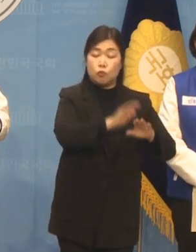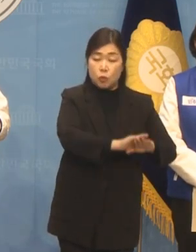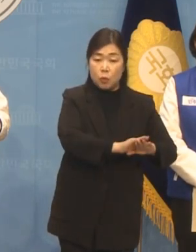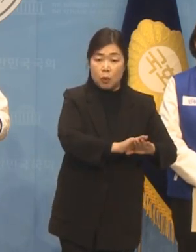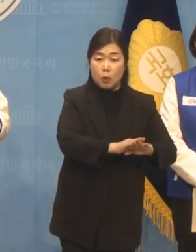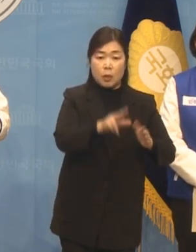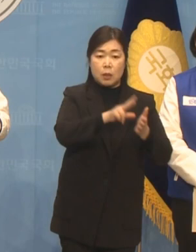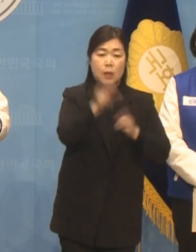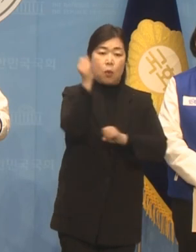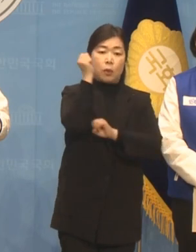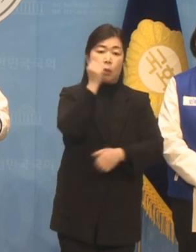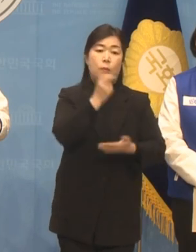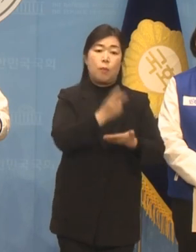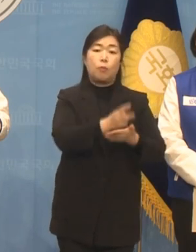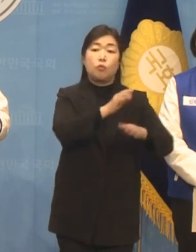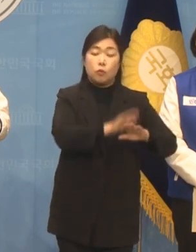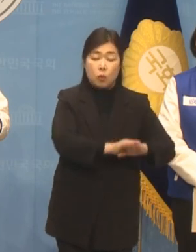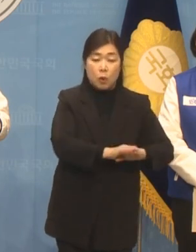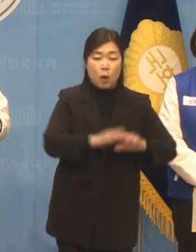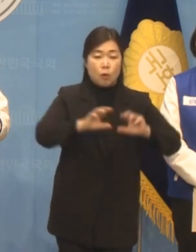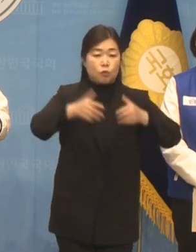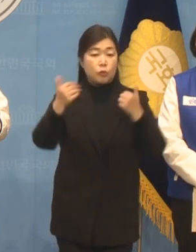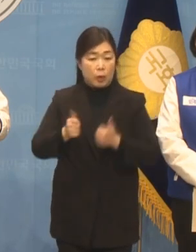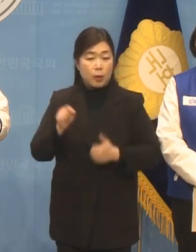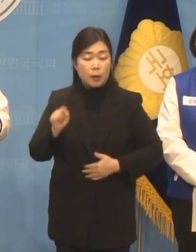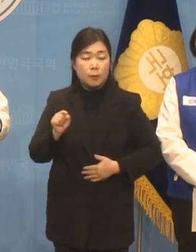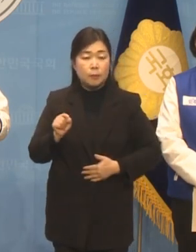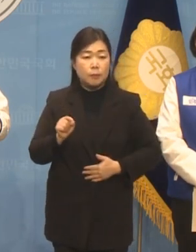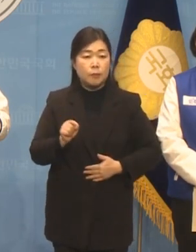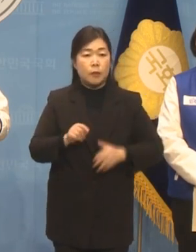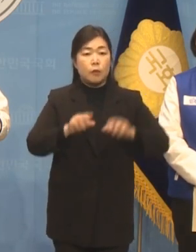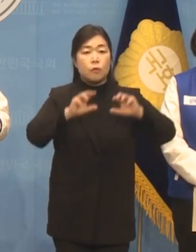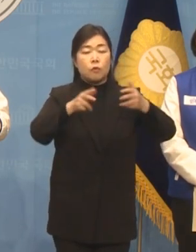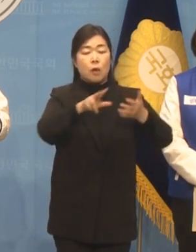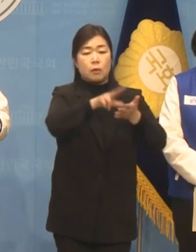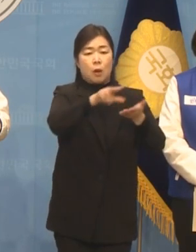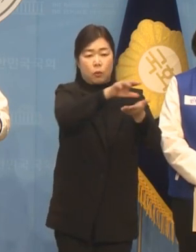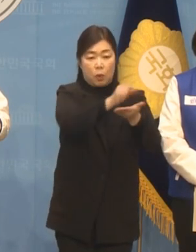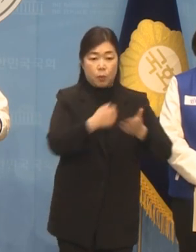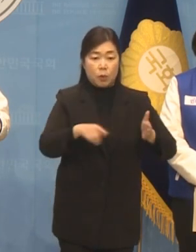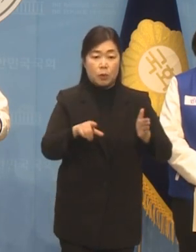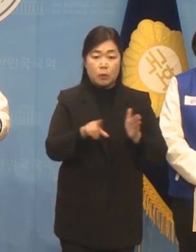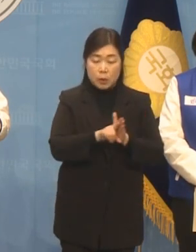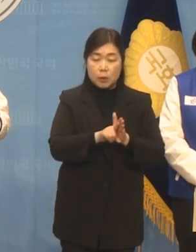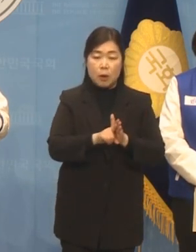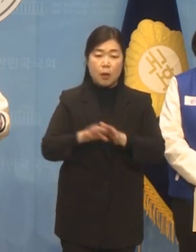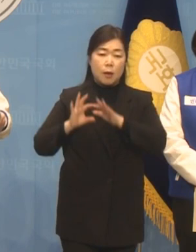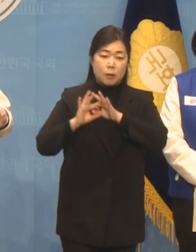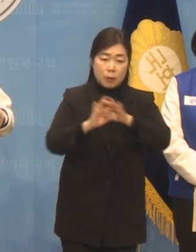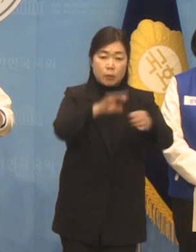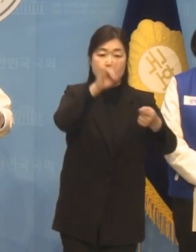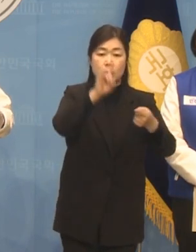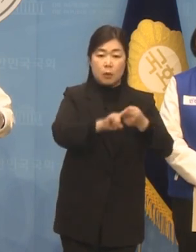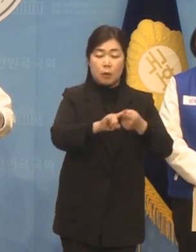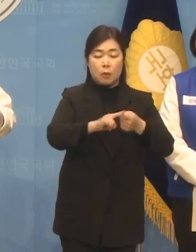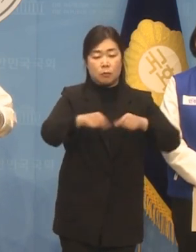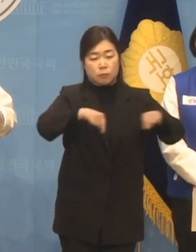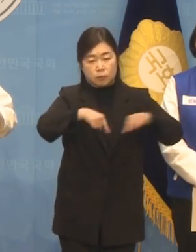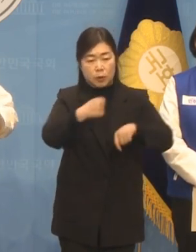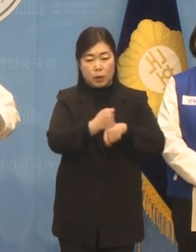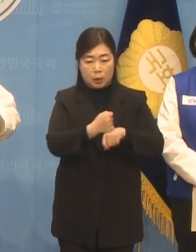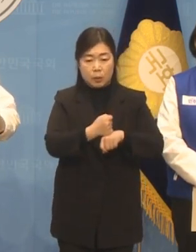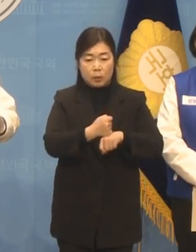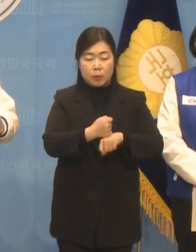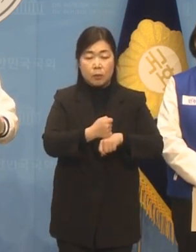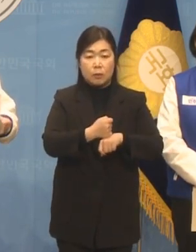입법, 국회가 국가의 자원 확보를 장기적 안정적으로 유지해 나가는 장치를 마련할 것을